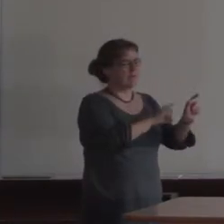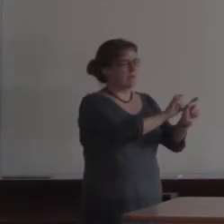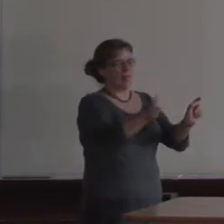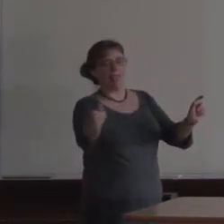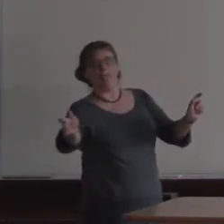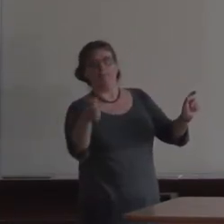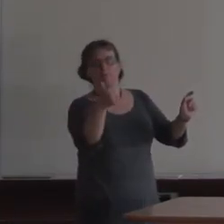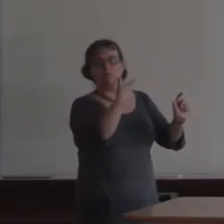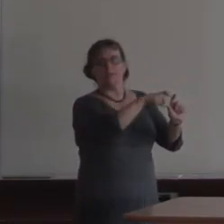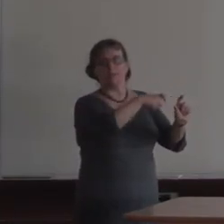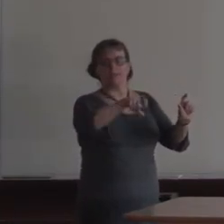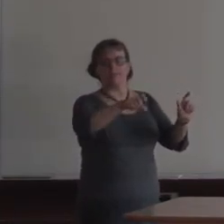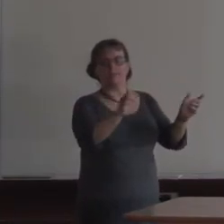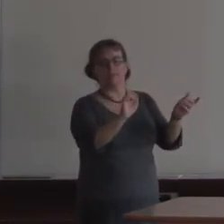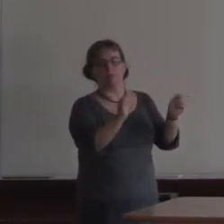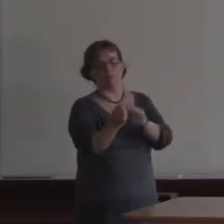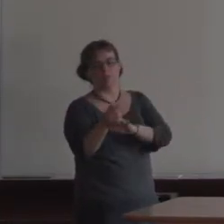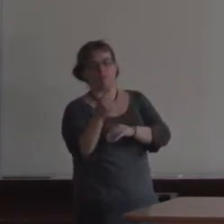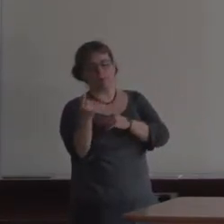sens pour le déchiffrer.